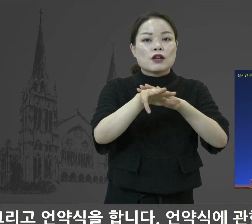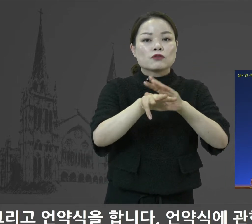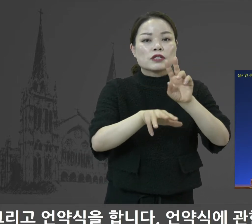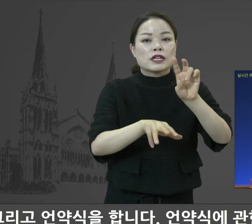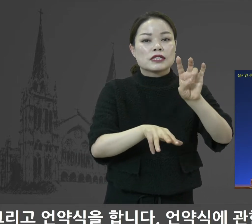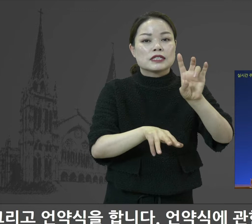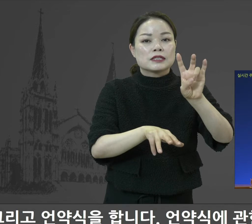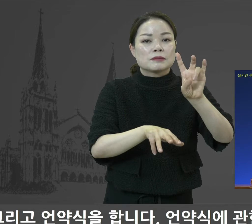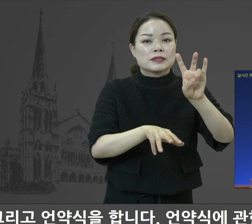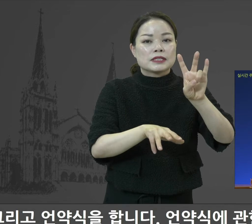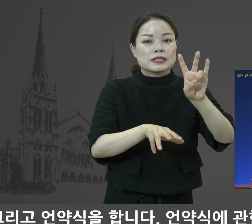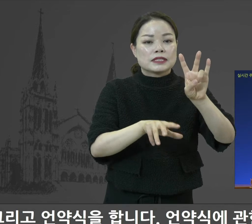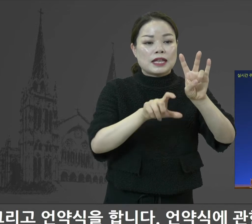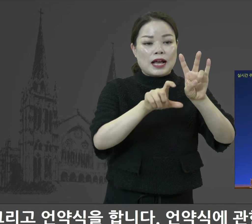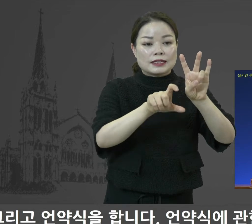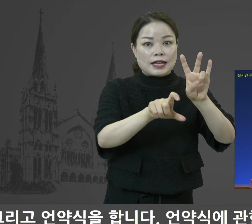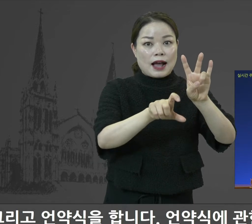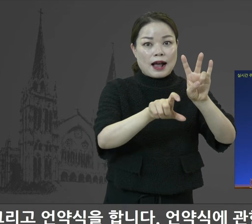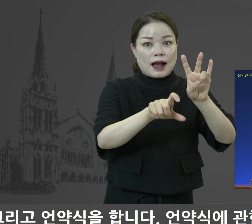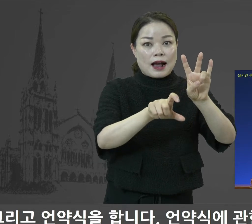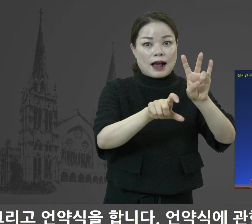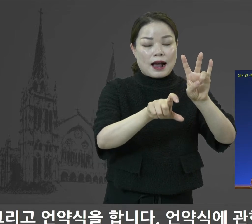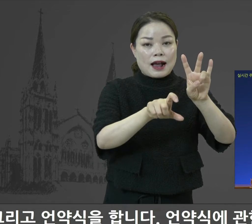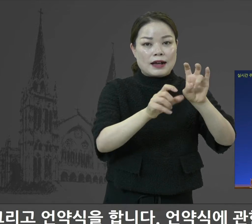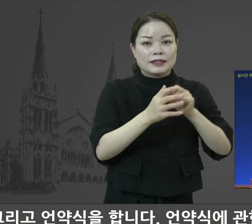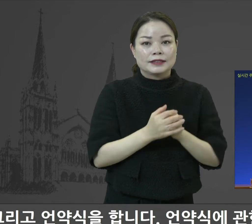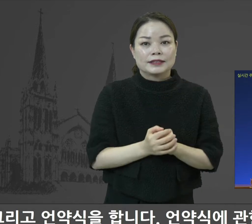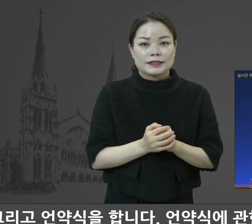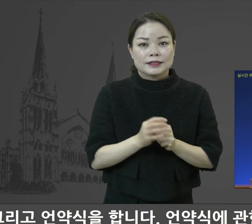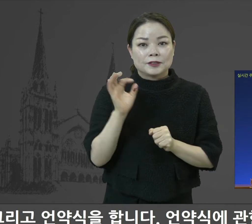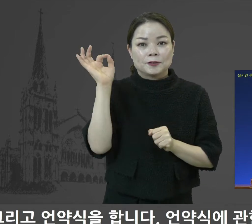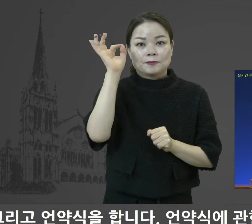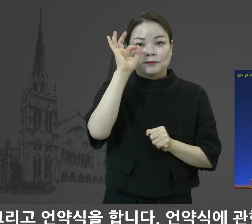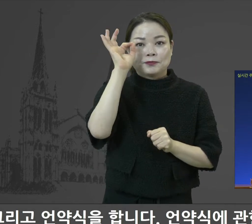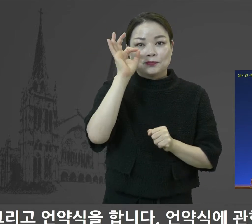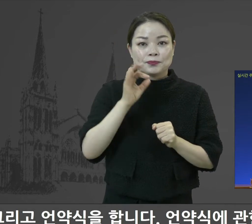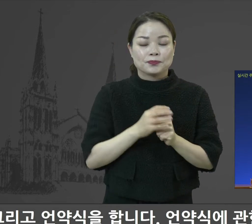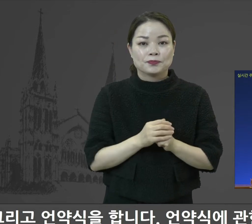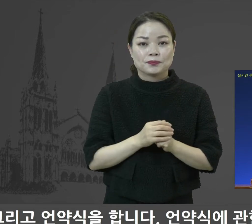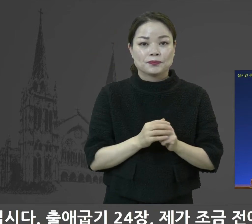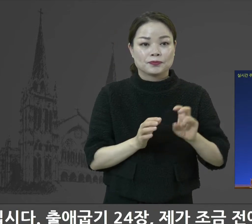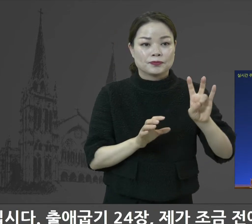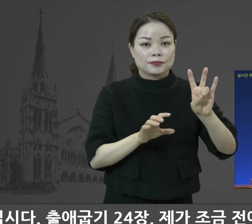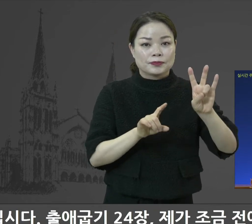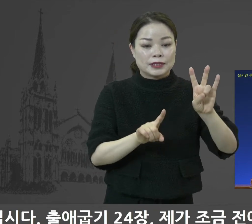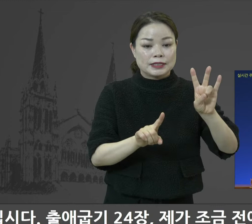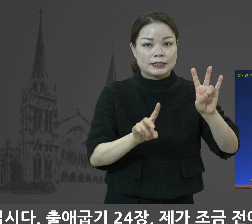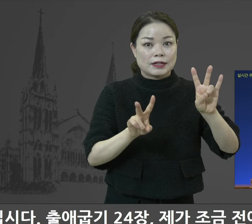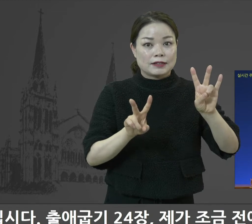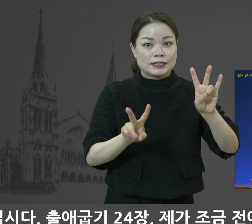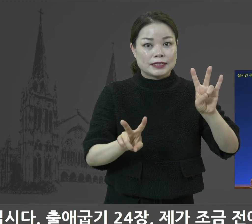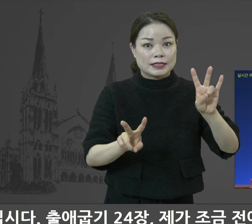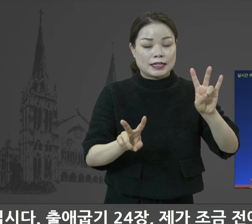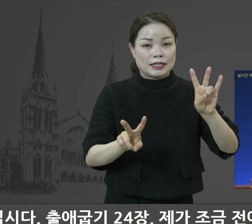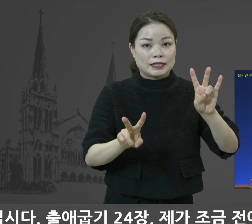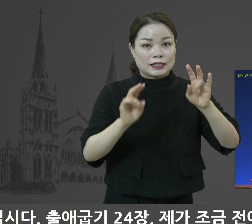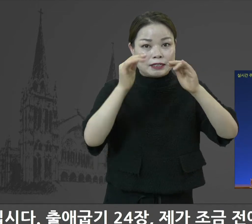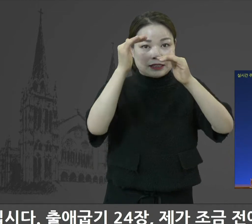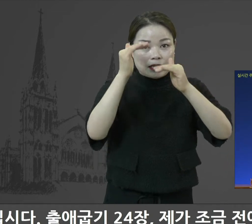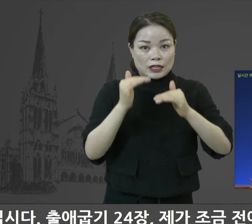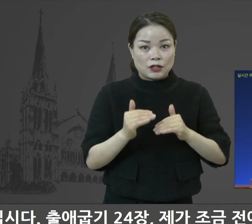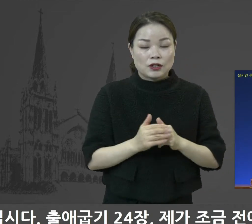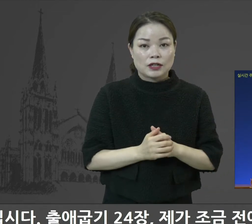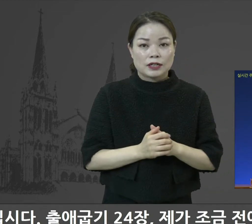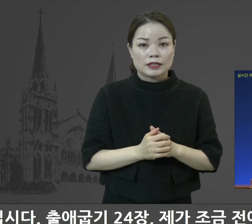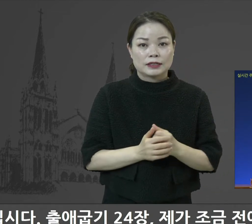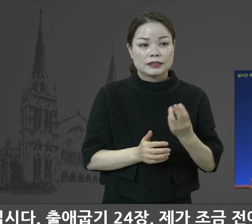제가 조금 전에 드렸던 말씀이 전개되고 있습니다. 1절, 2절 그런 내용이고요. 자,